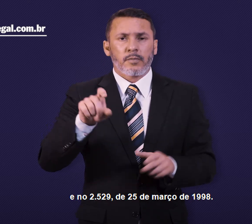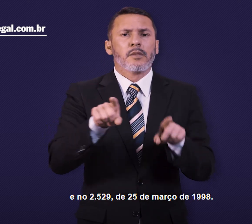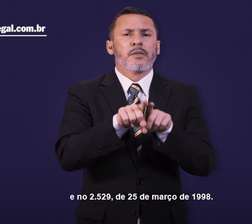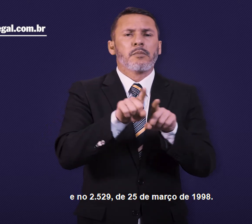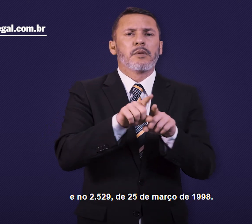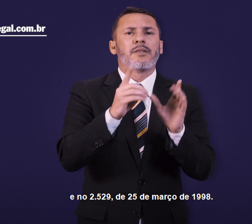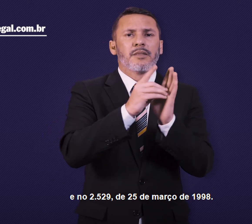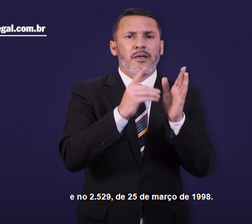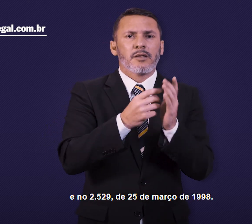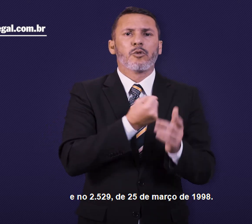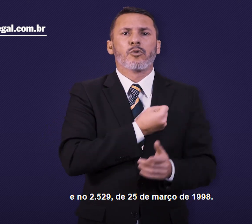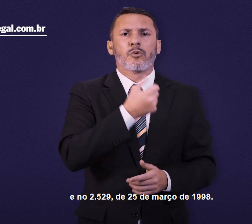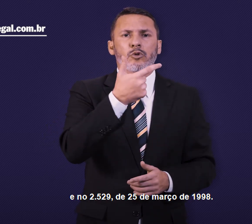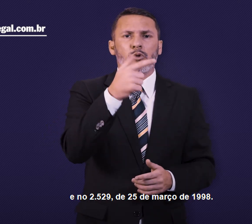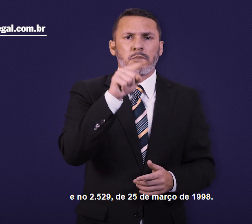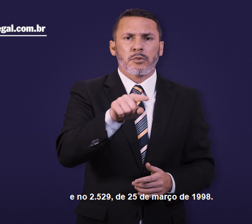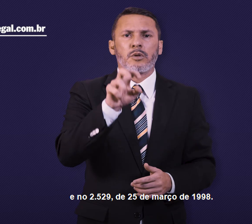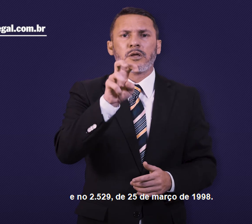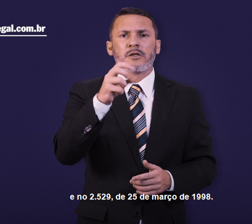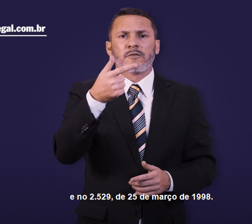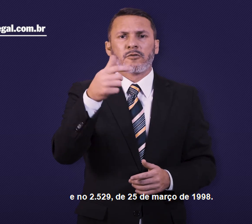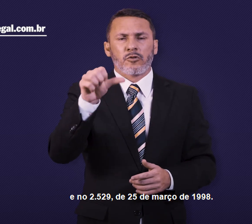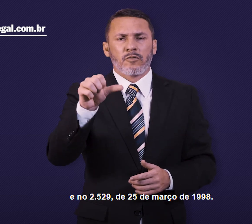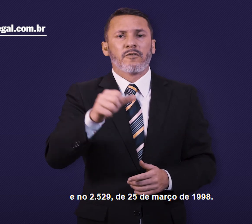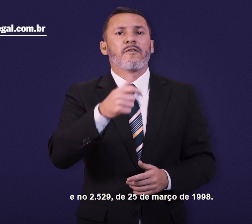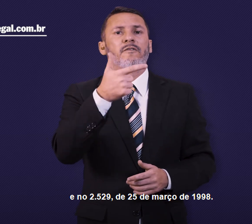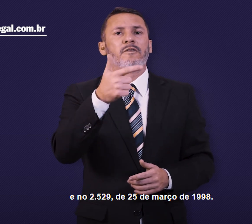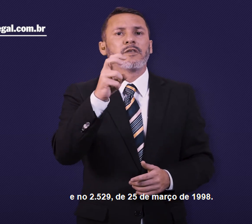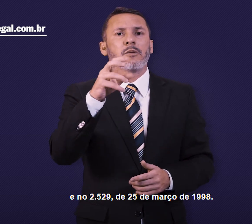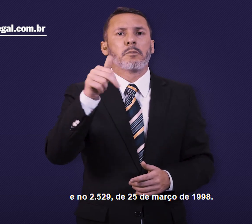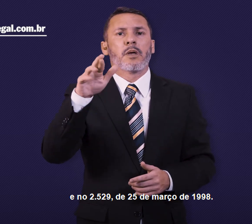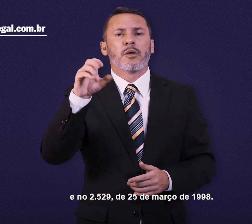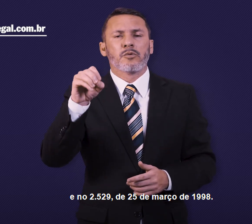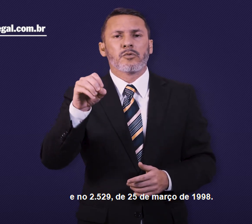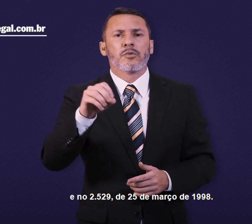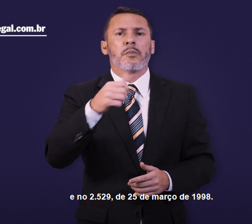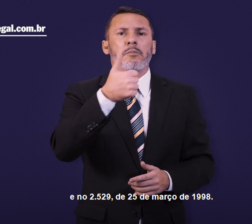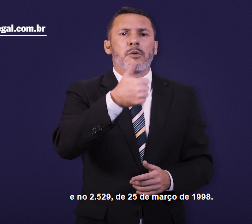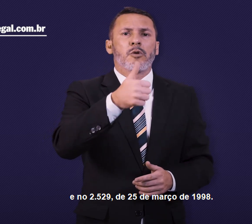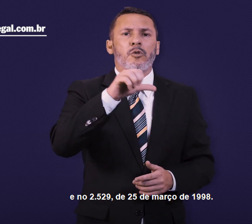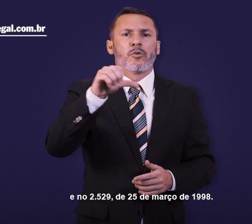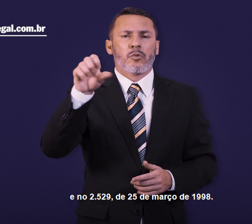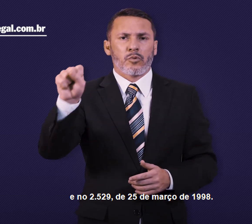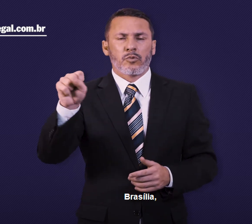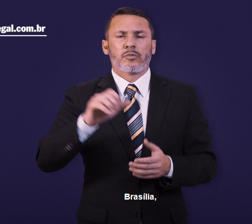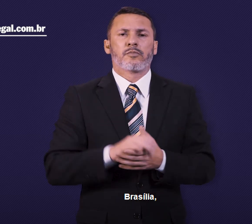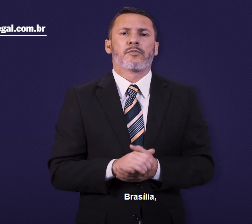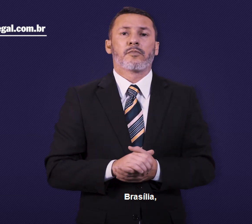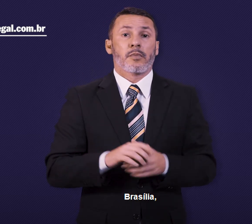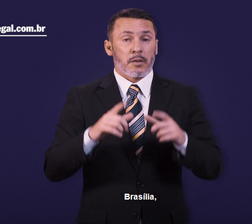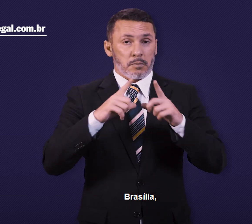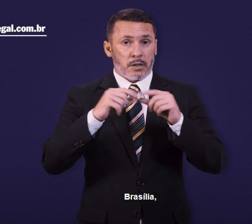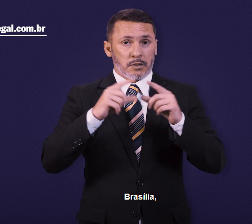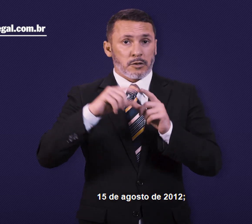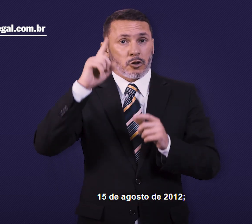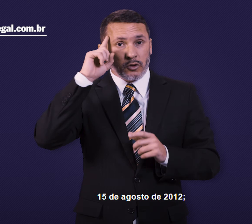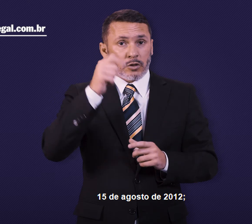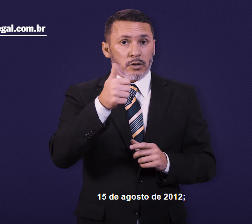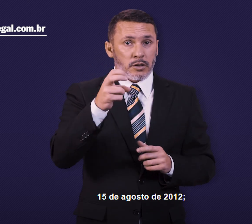número 2529, de 25 de março de 1998. Brasília, 15 de agosto